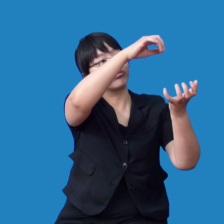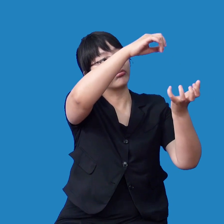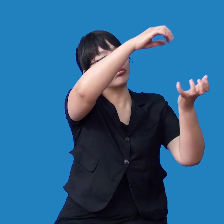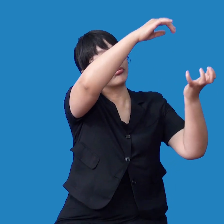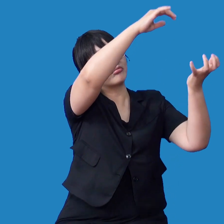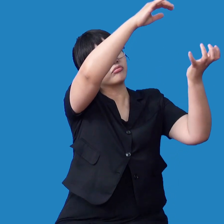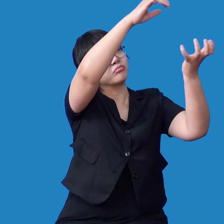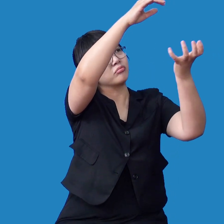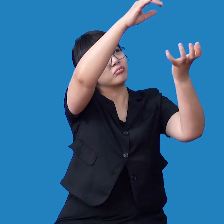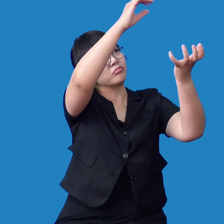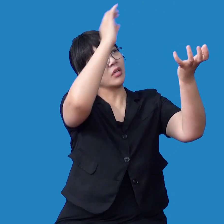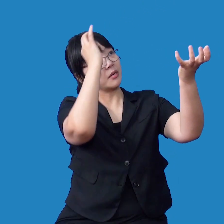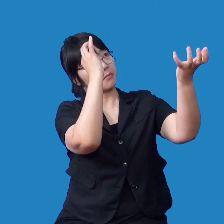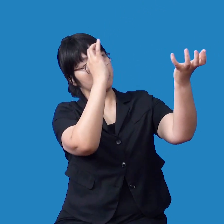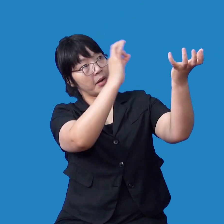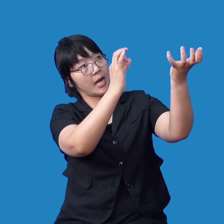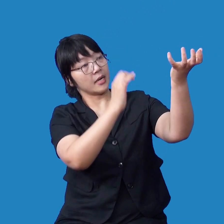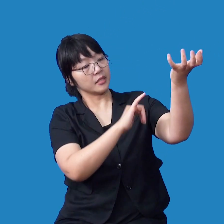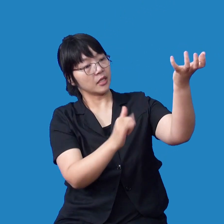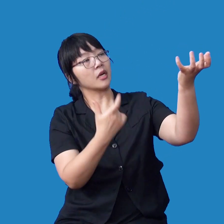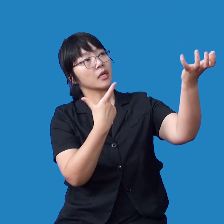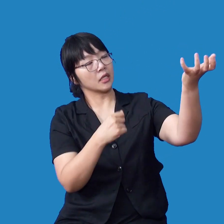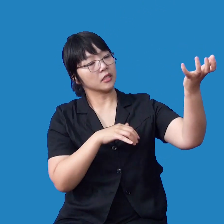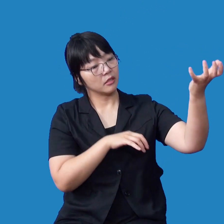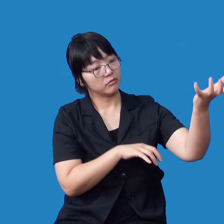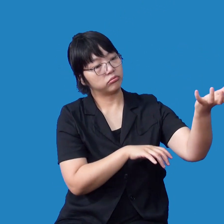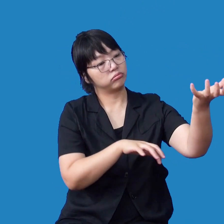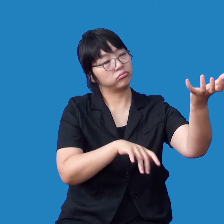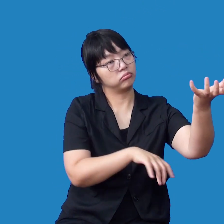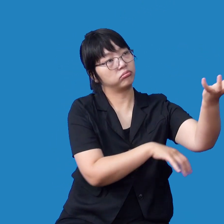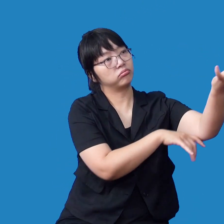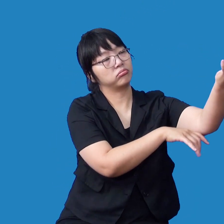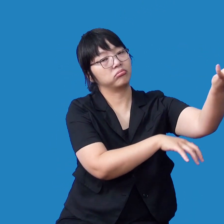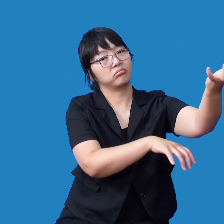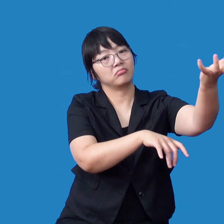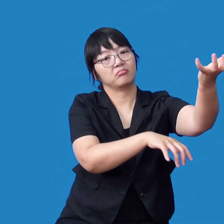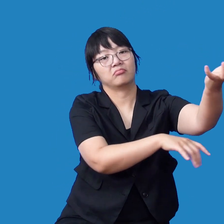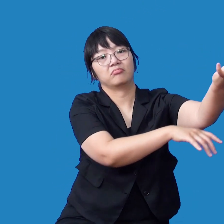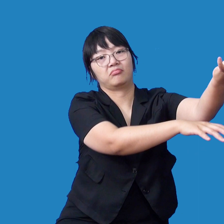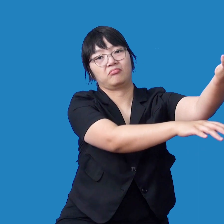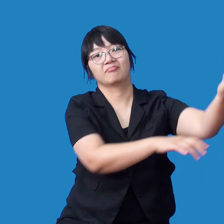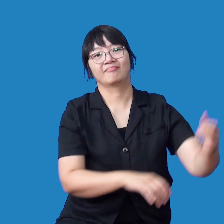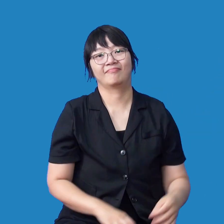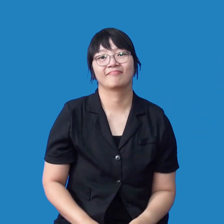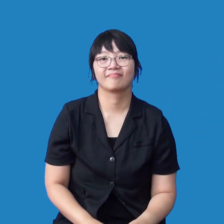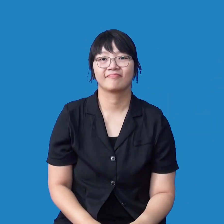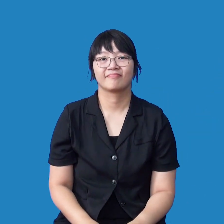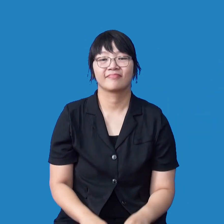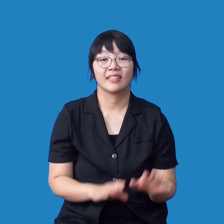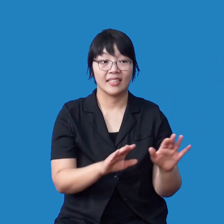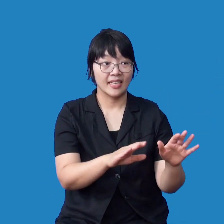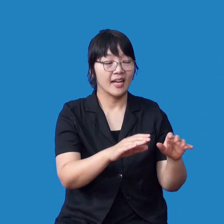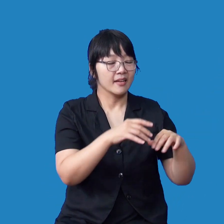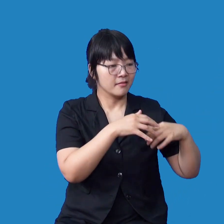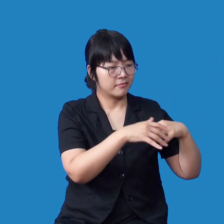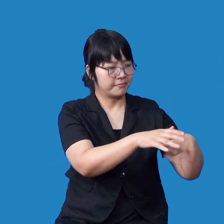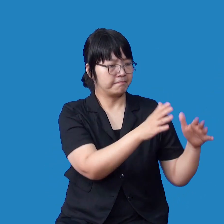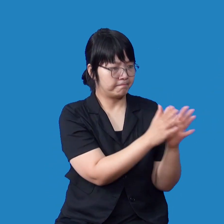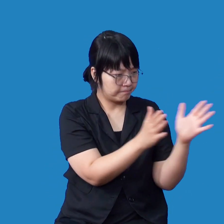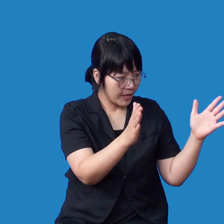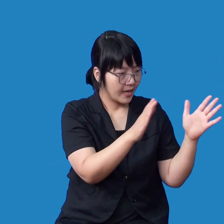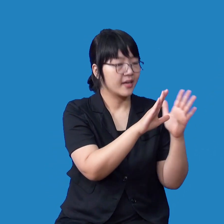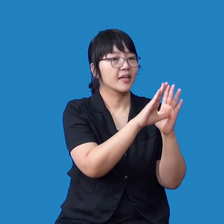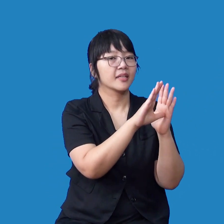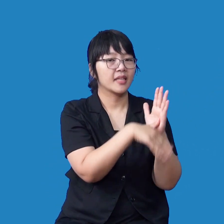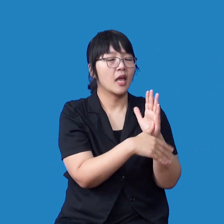떠올랐죠. 그리고 다시 행진이 시작됩니다. 이 행진이 시작될 때 나팔 소리가 울려